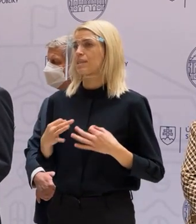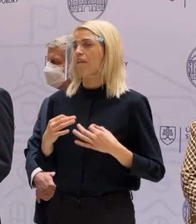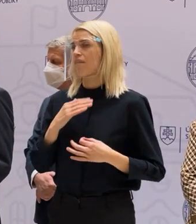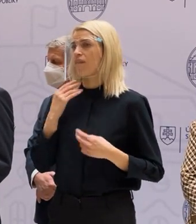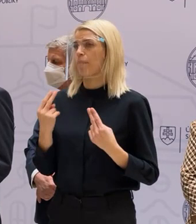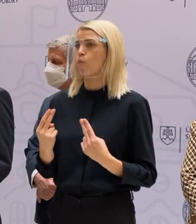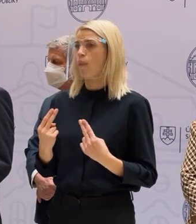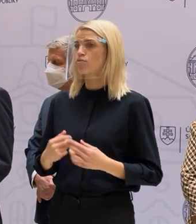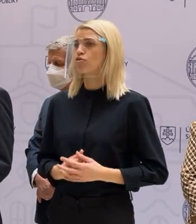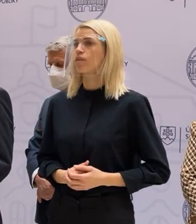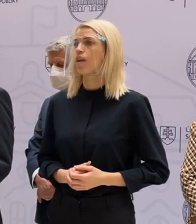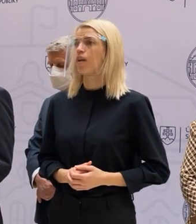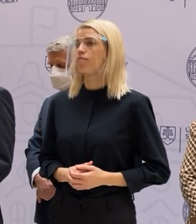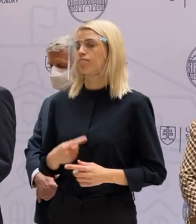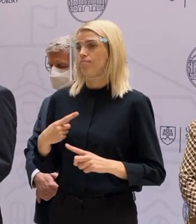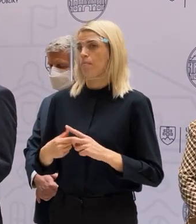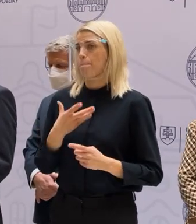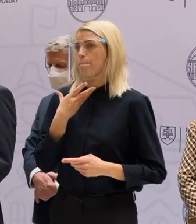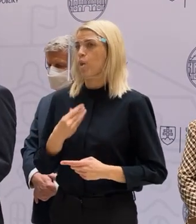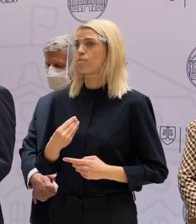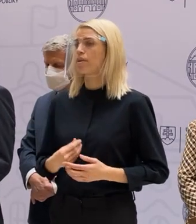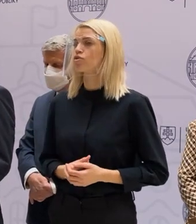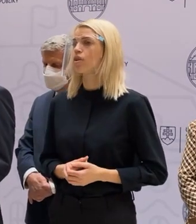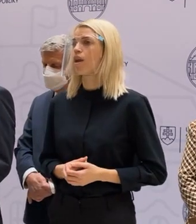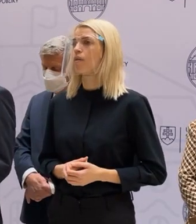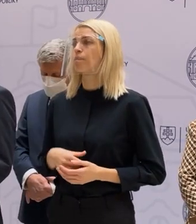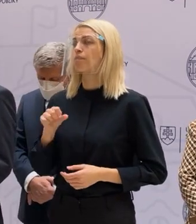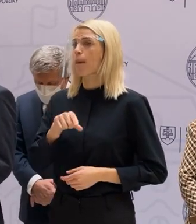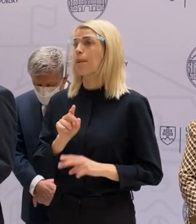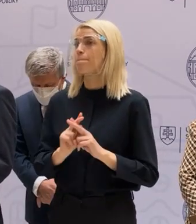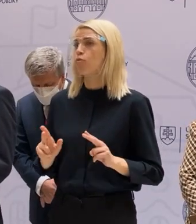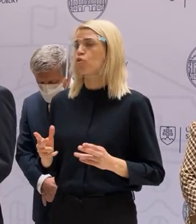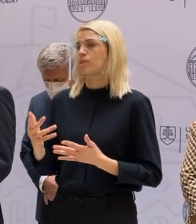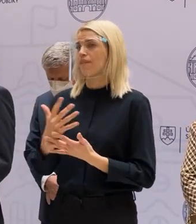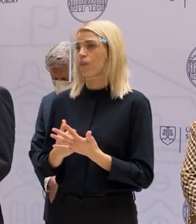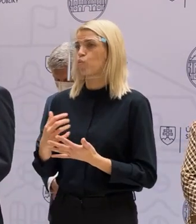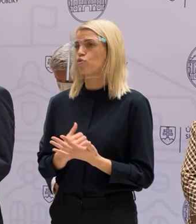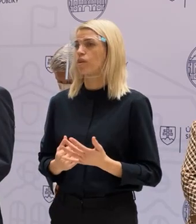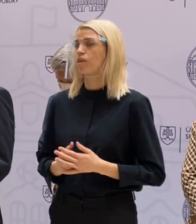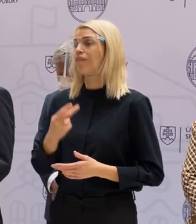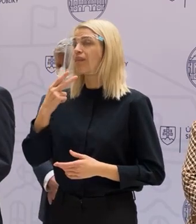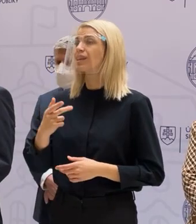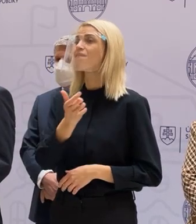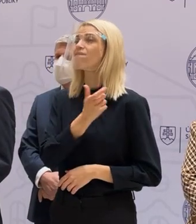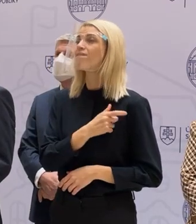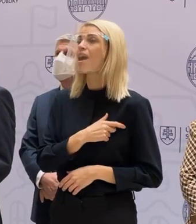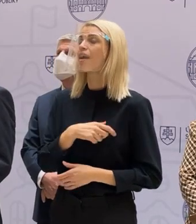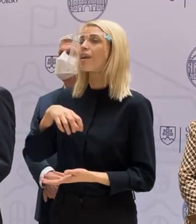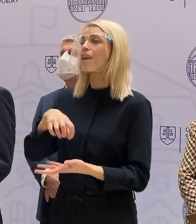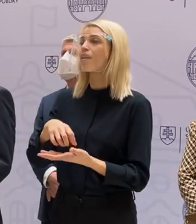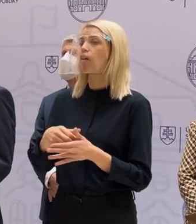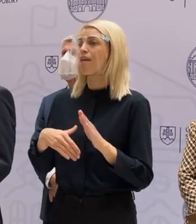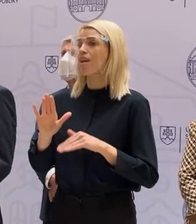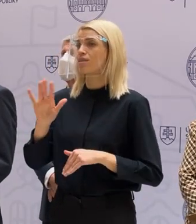mimoriadne dôležitá a prospešná a aby túto možnosť využili. Je vidieť, že v tej vekovej kategórii nad